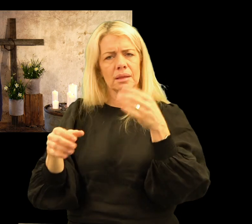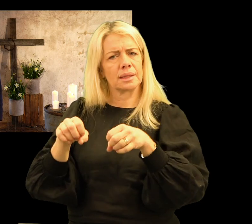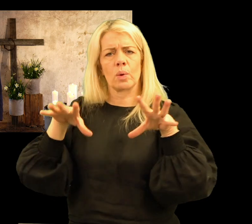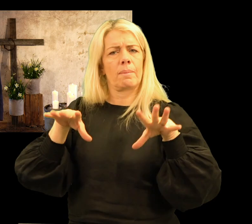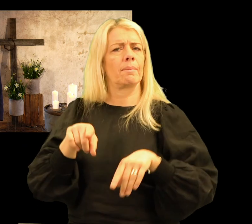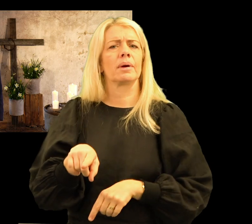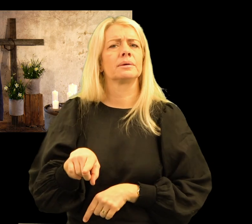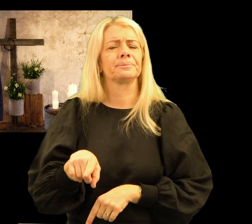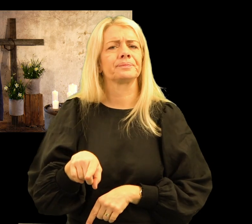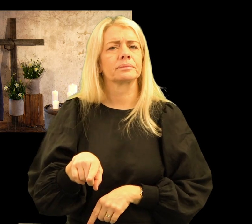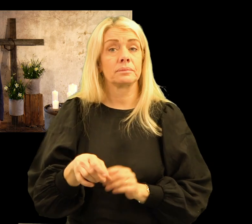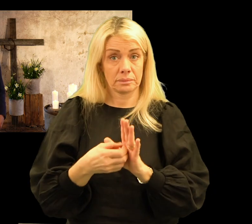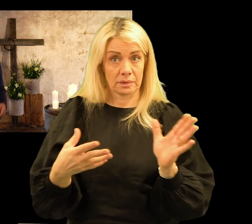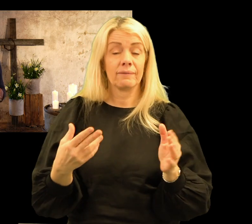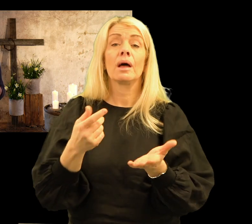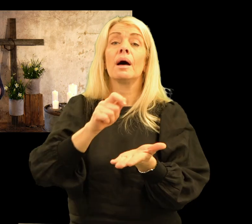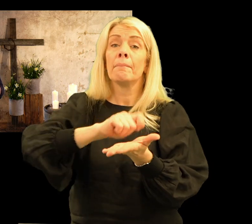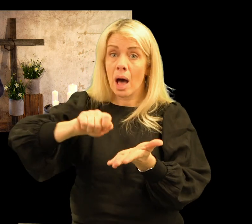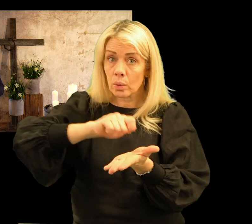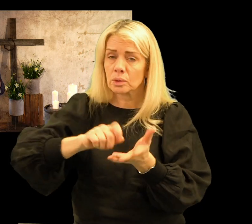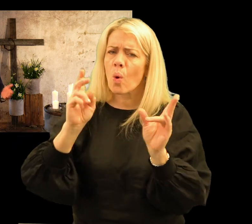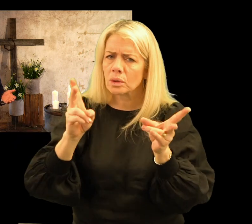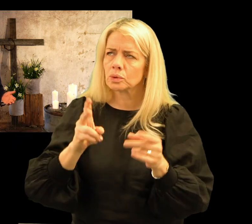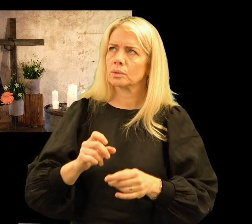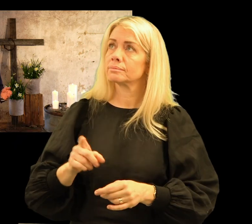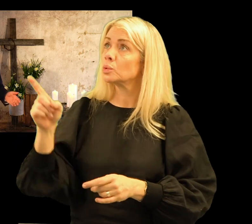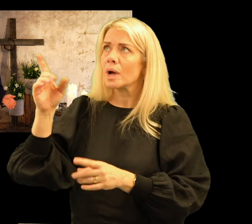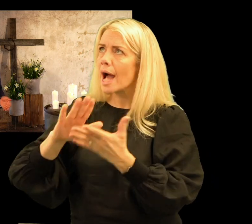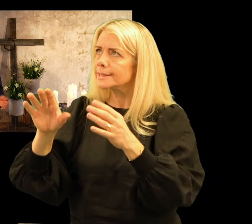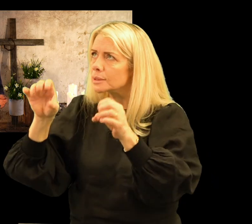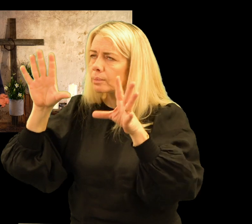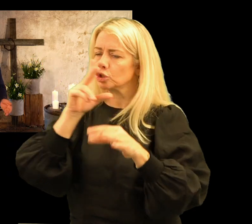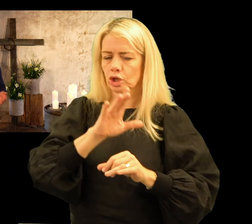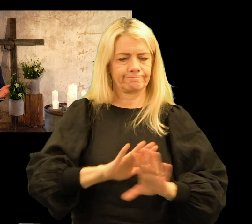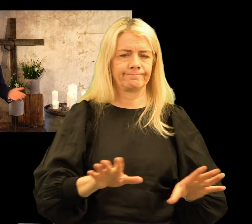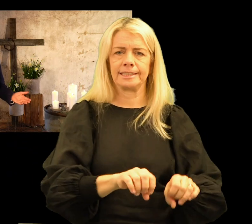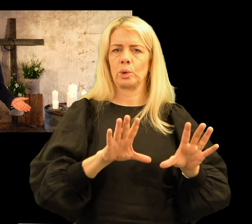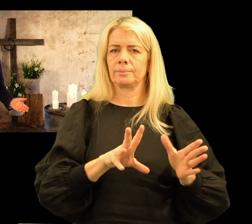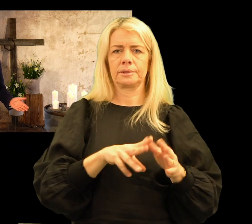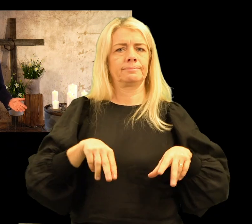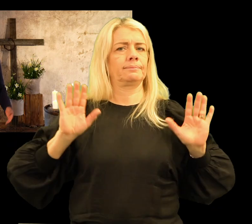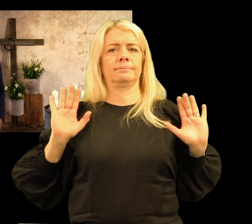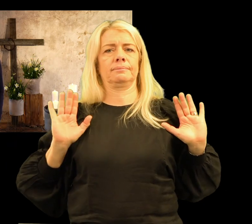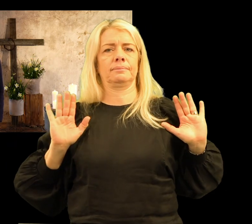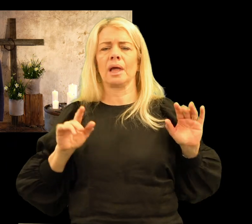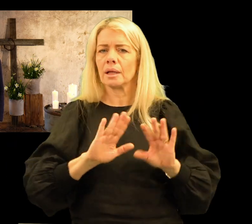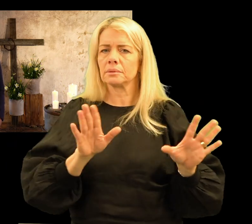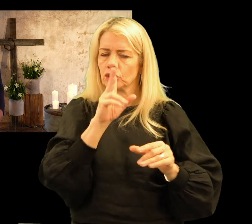till. Det är därför Paulus förblir trofast och trogen, eftersom Gud är